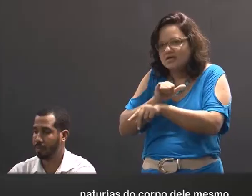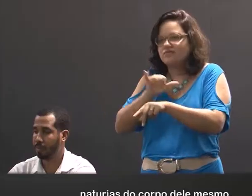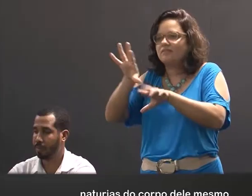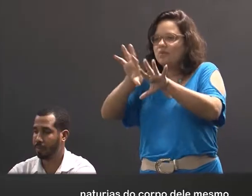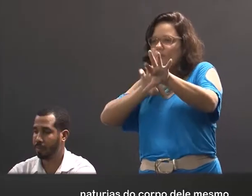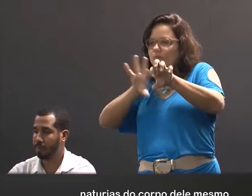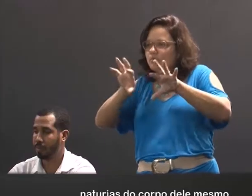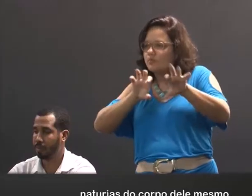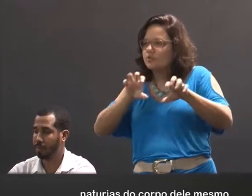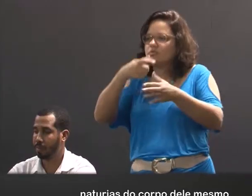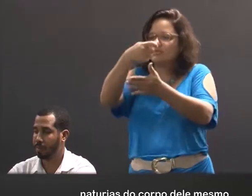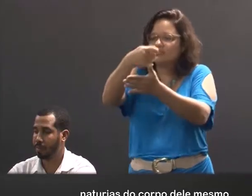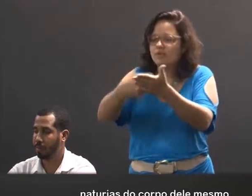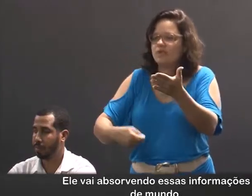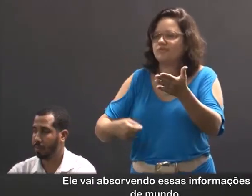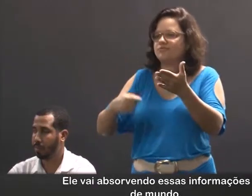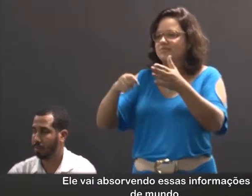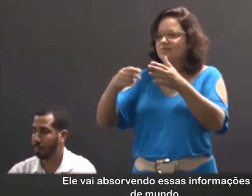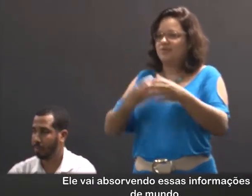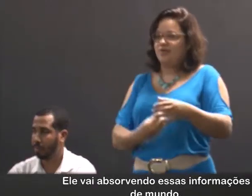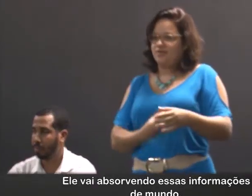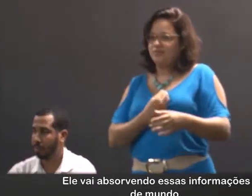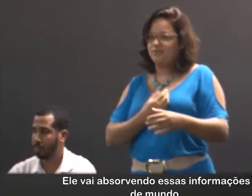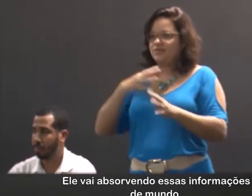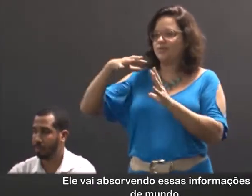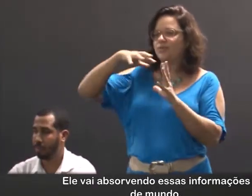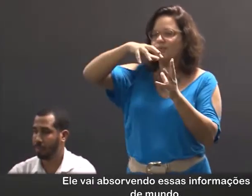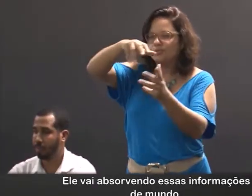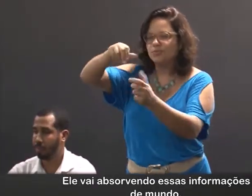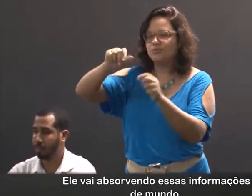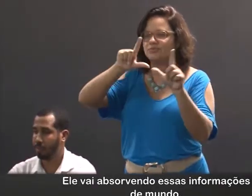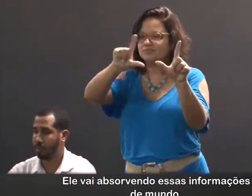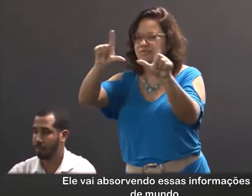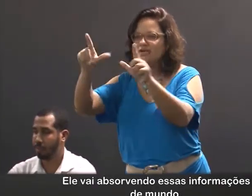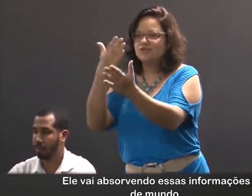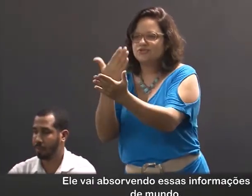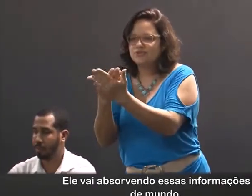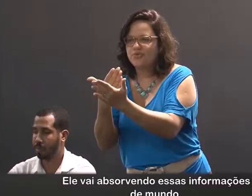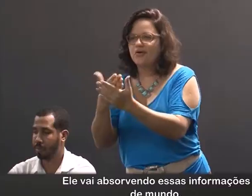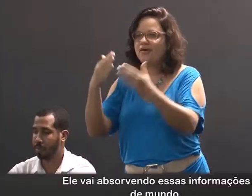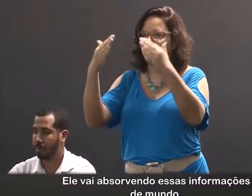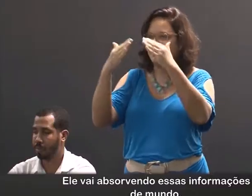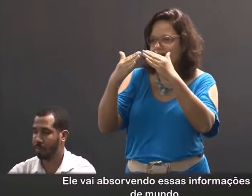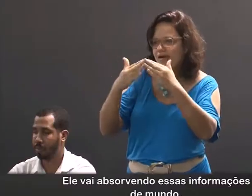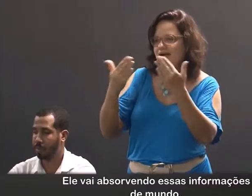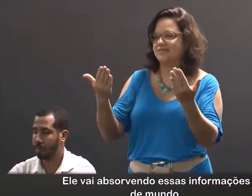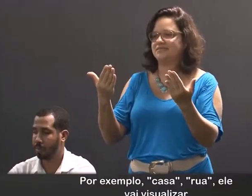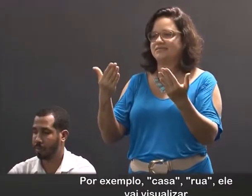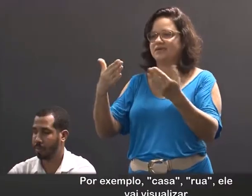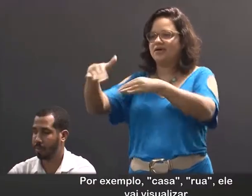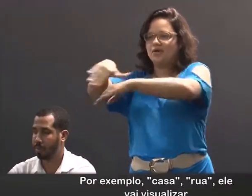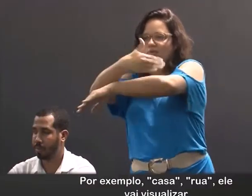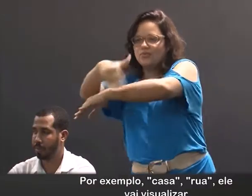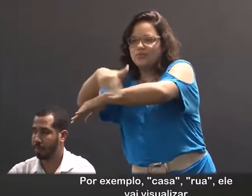do corpo dele mesmo. Ele vai absorvendo essas informações de mundo. Por exemplo, a